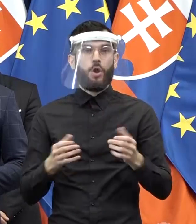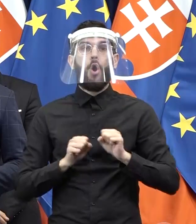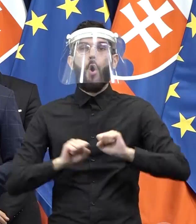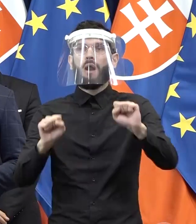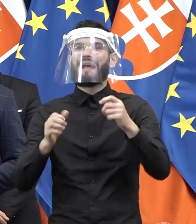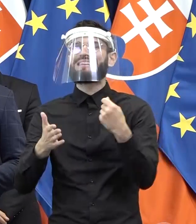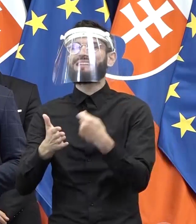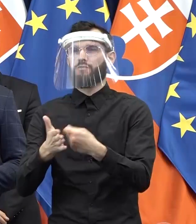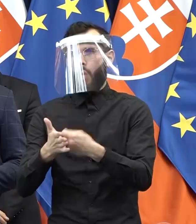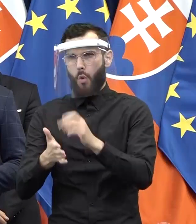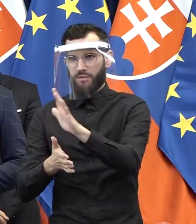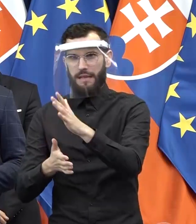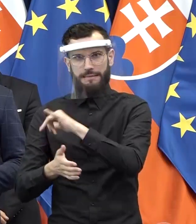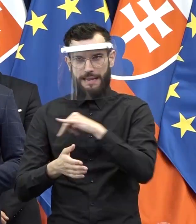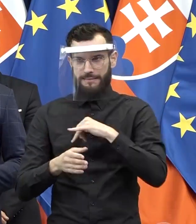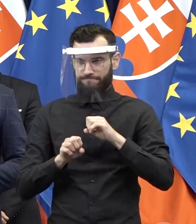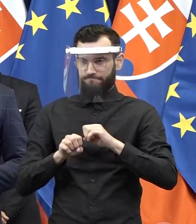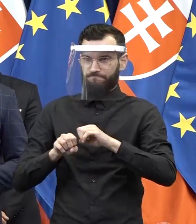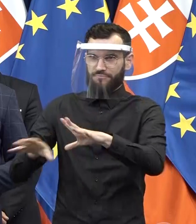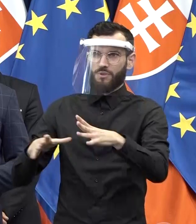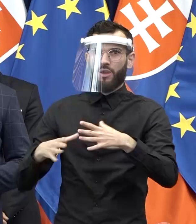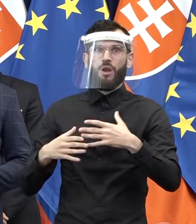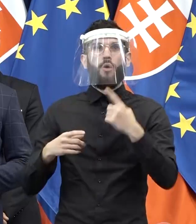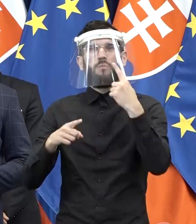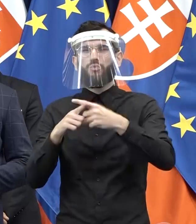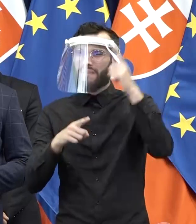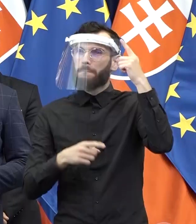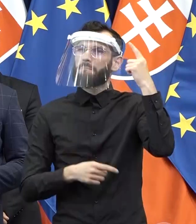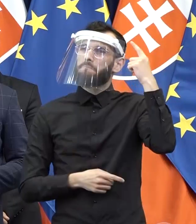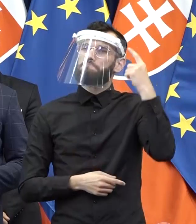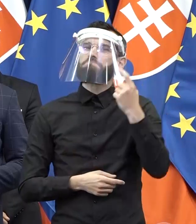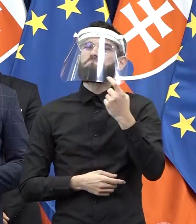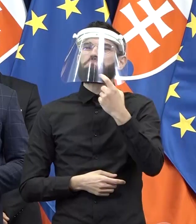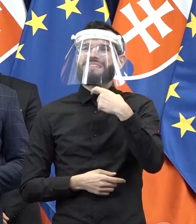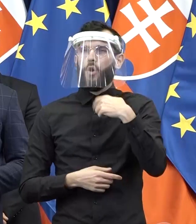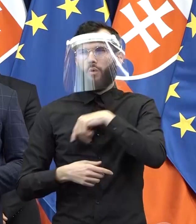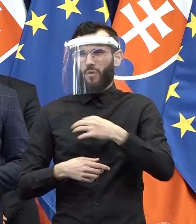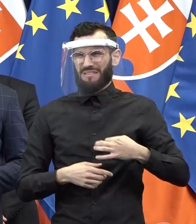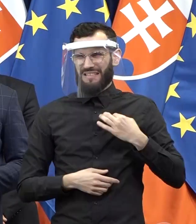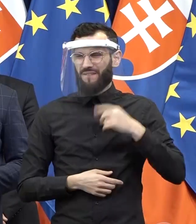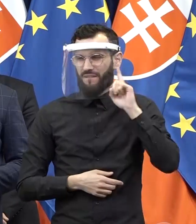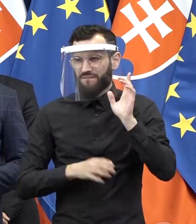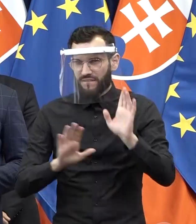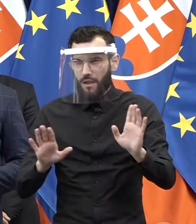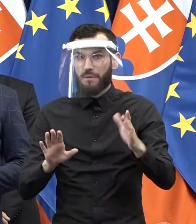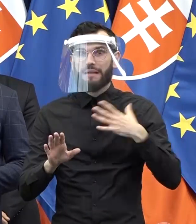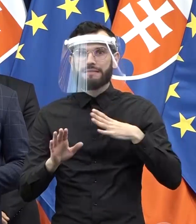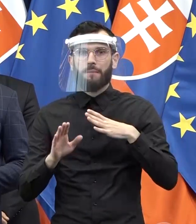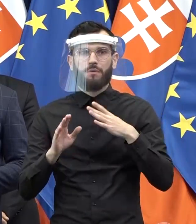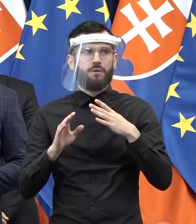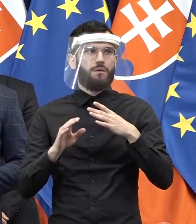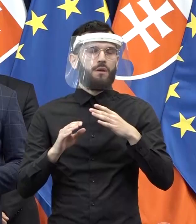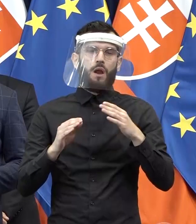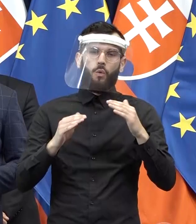Ďakujem. Predtým, aby boli nakazení. Druhá vec je tu aj psychické zdravie. A teraz snažíme sa tie všetky opatrenia prijímať v rovnováhe,